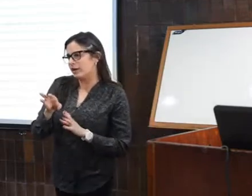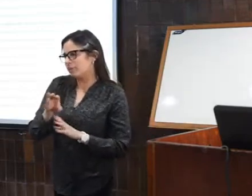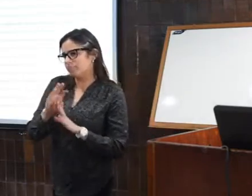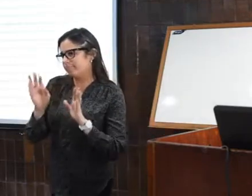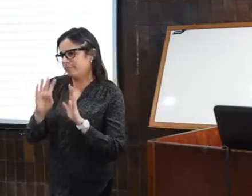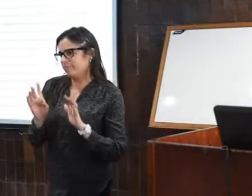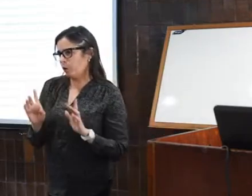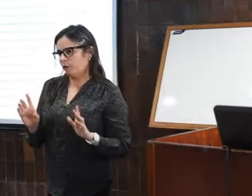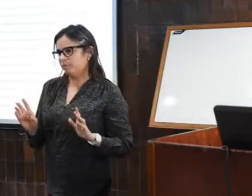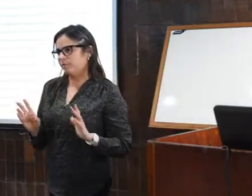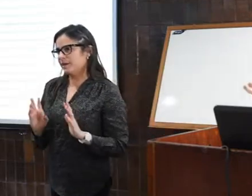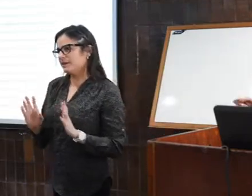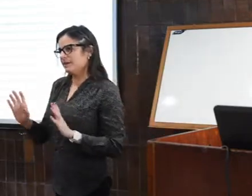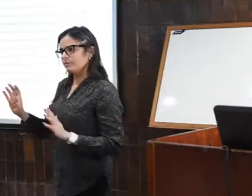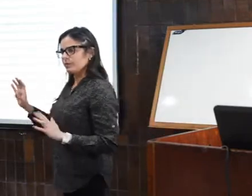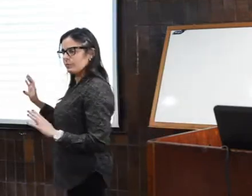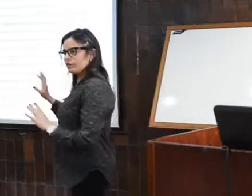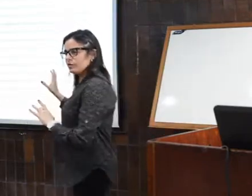particular